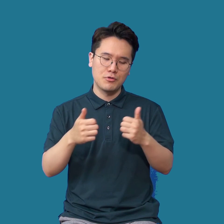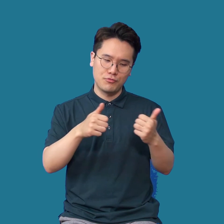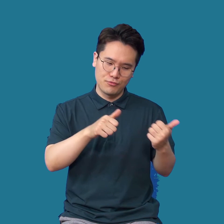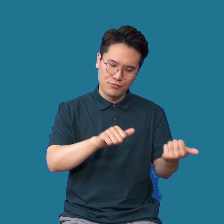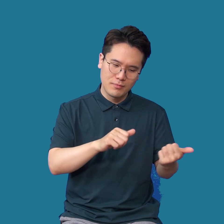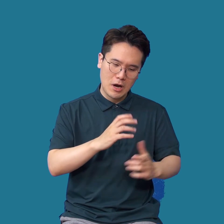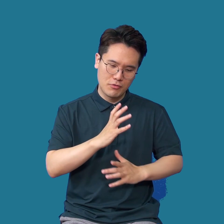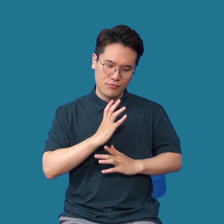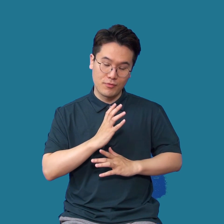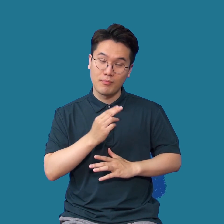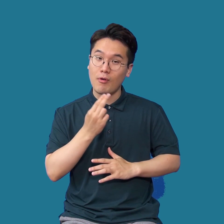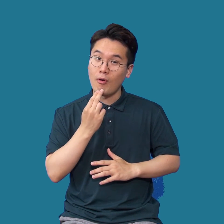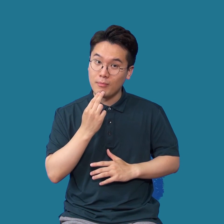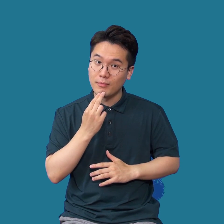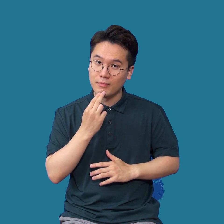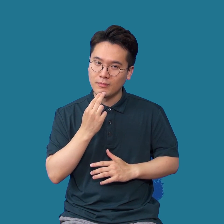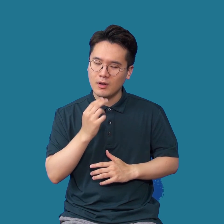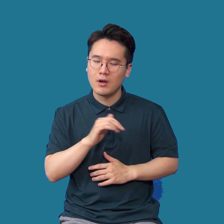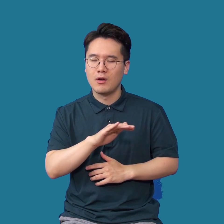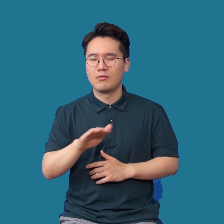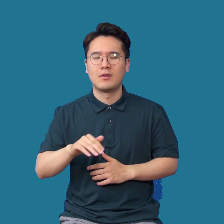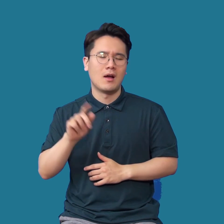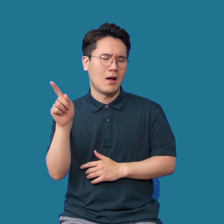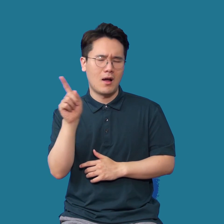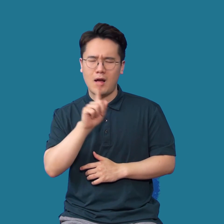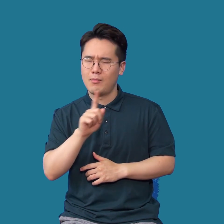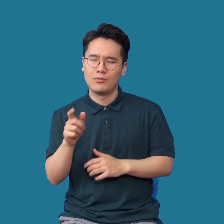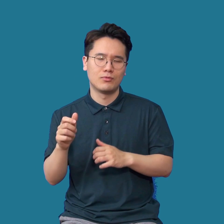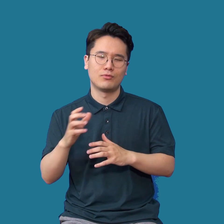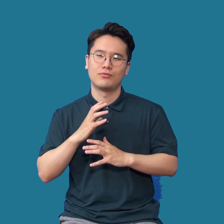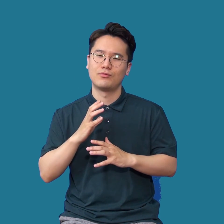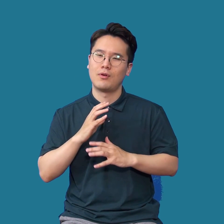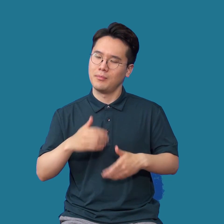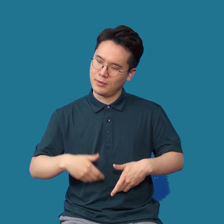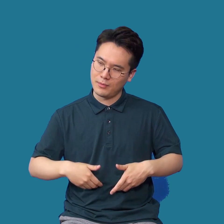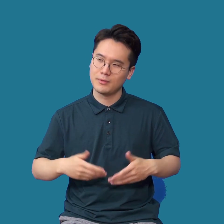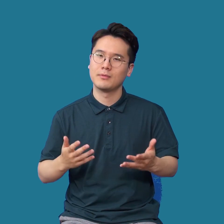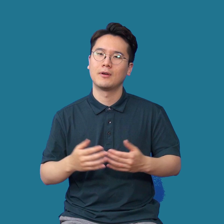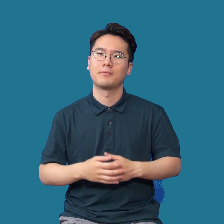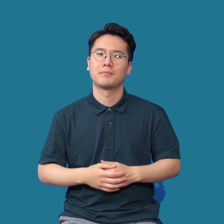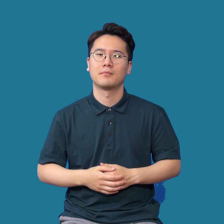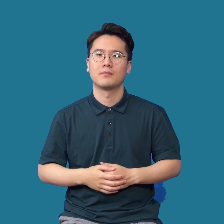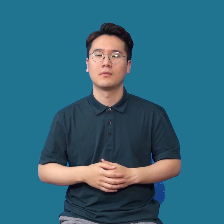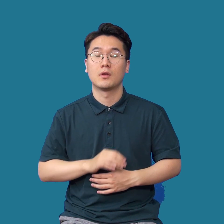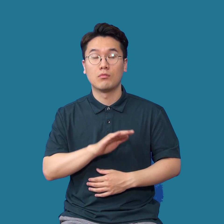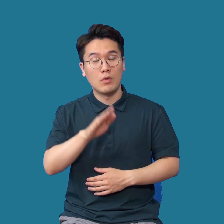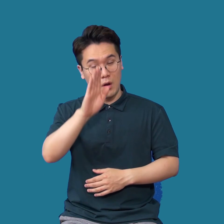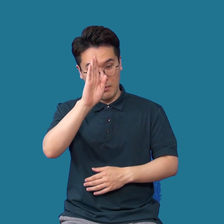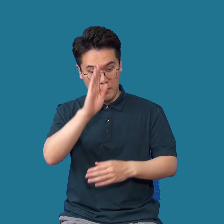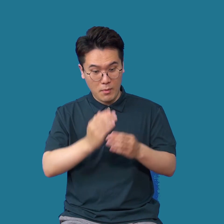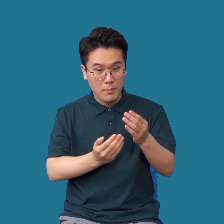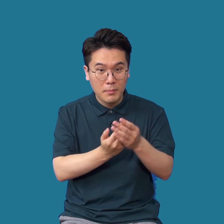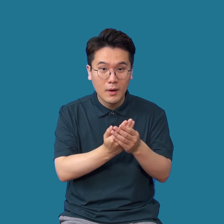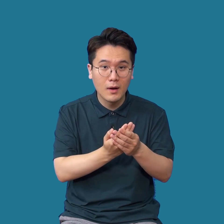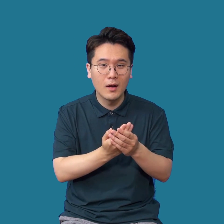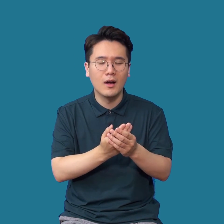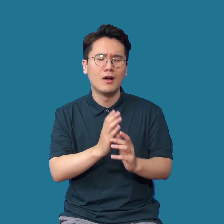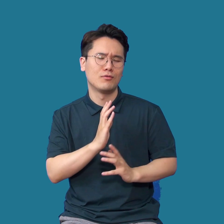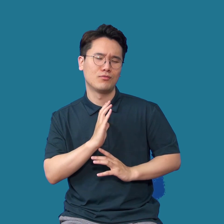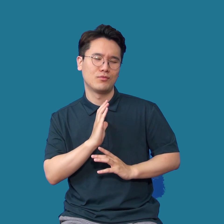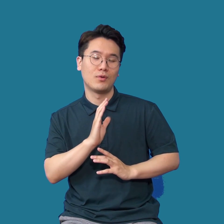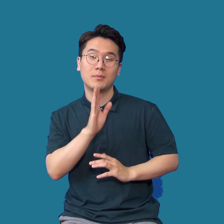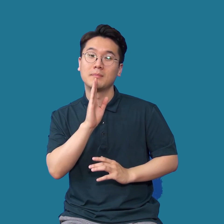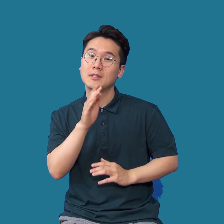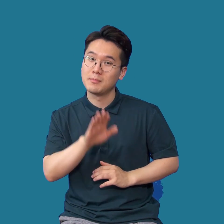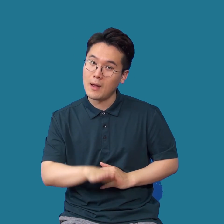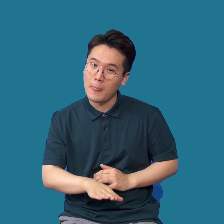않다면 여러분 우리는 아무것도 두려워할 필요가 없습니다. 우리가 병 걸리는 거 두려워하지만은 병 걸리고